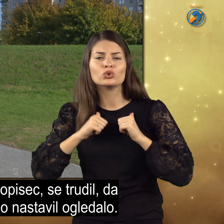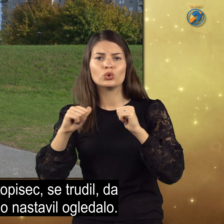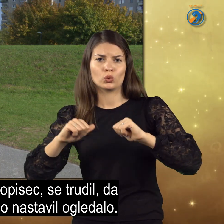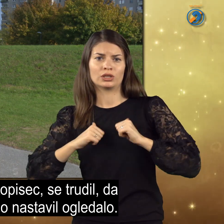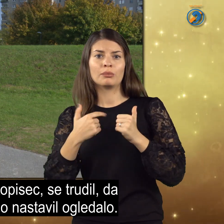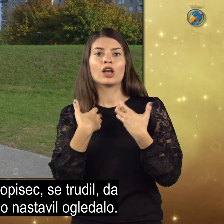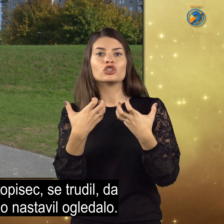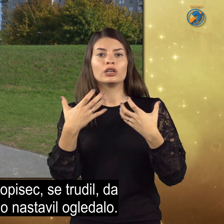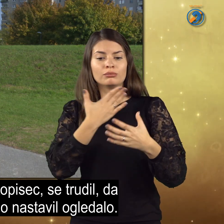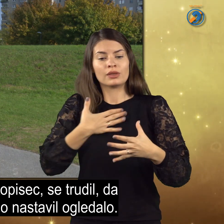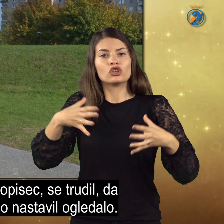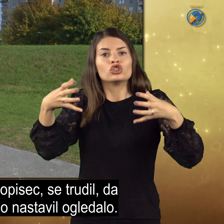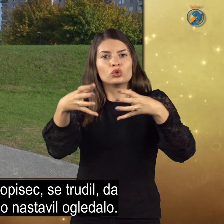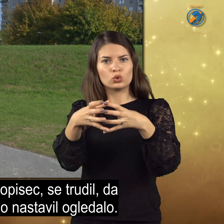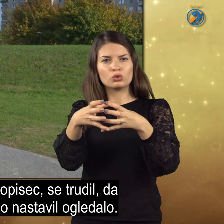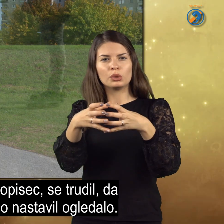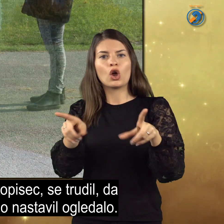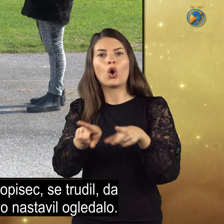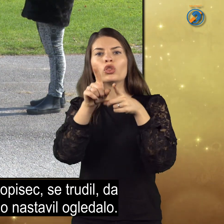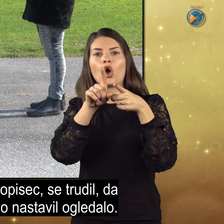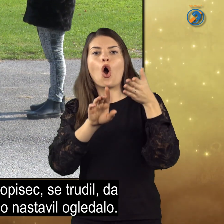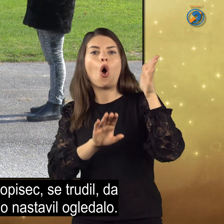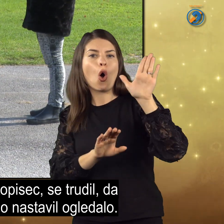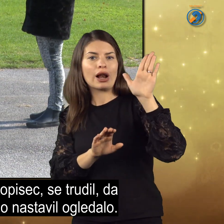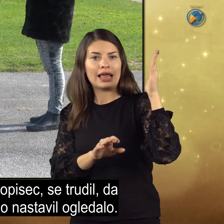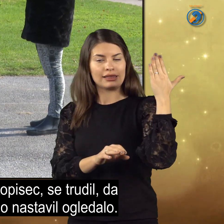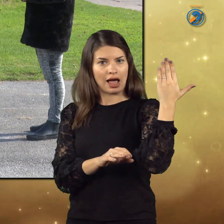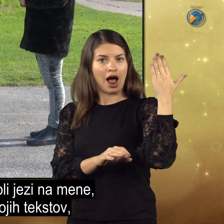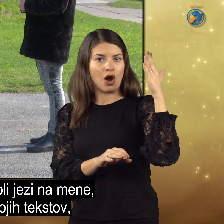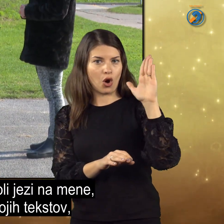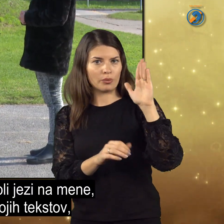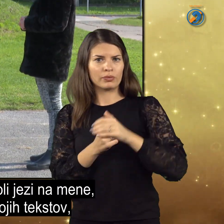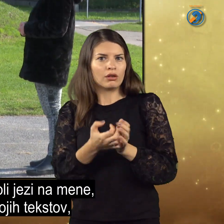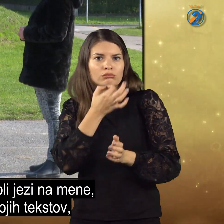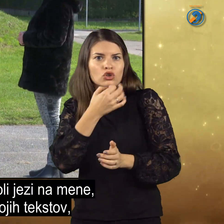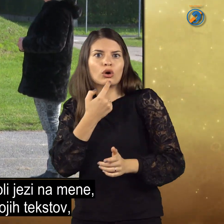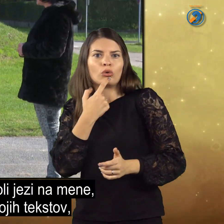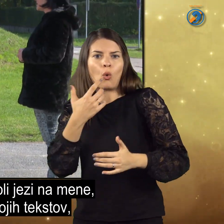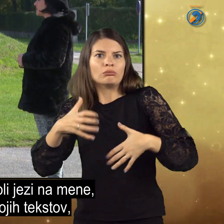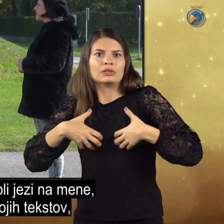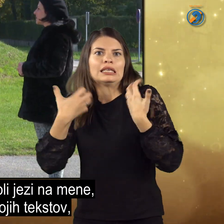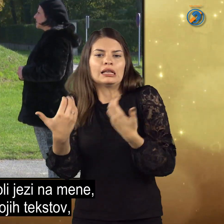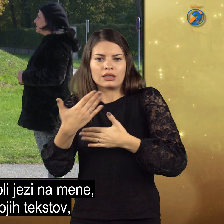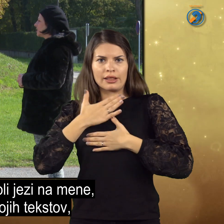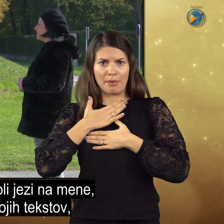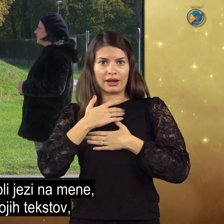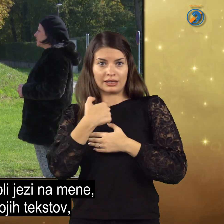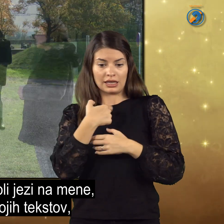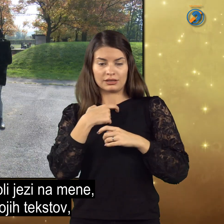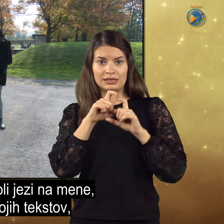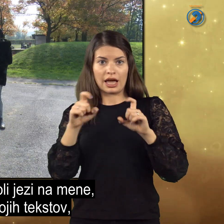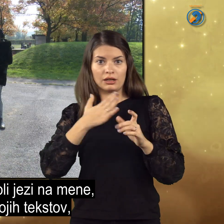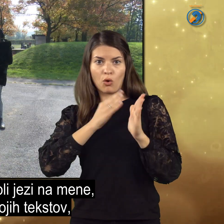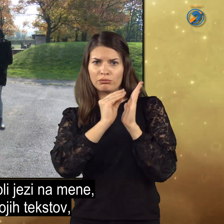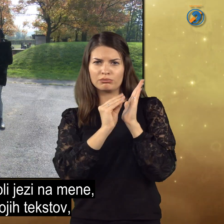trudil maksimalno, da bom družbi nastavil ogledalo, in zdaj, če se kdorkoli jezi na mene zaradi